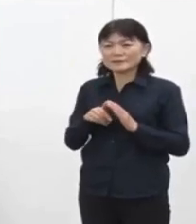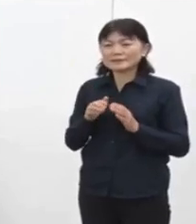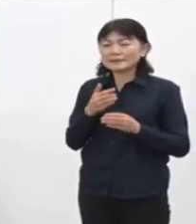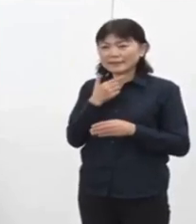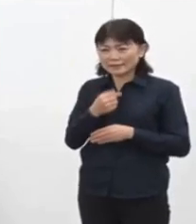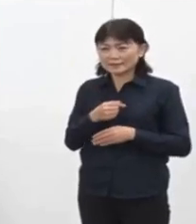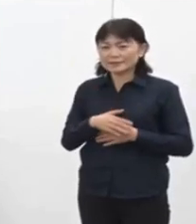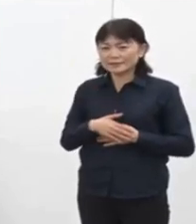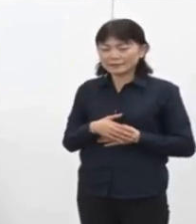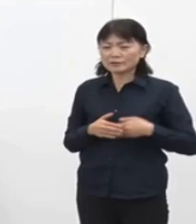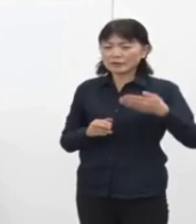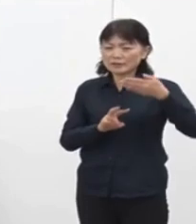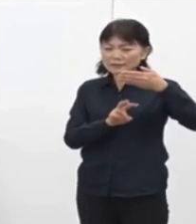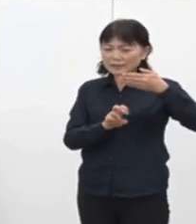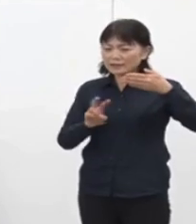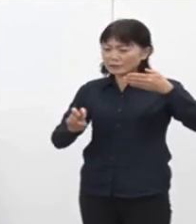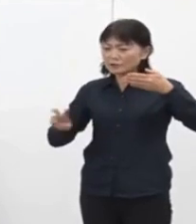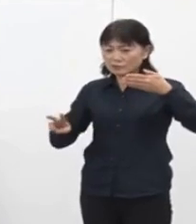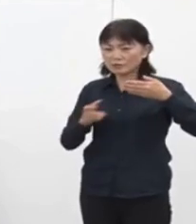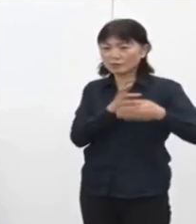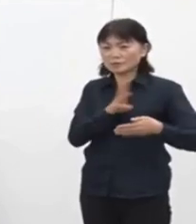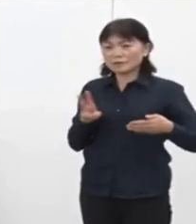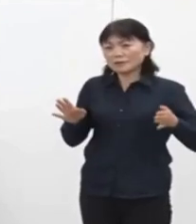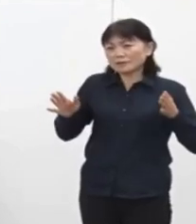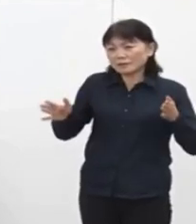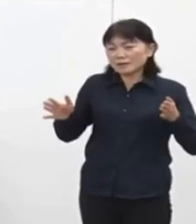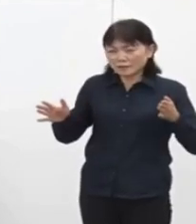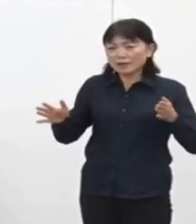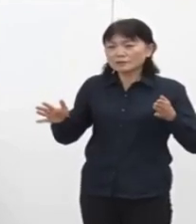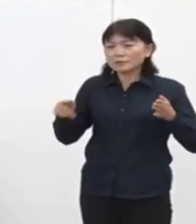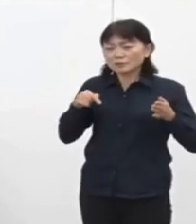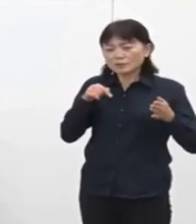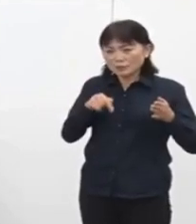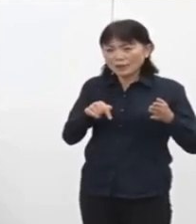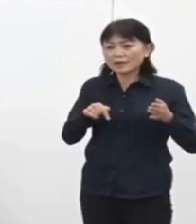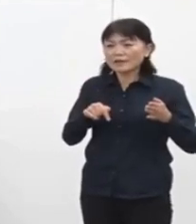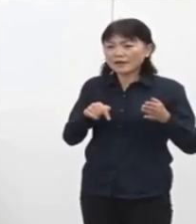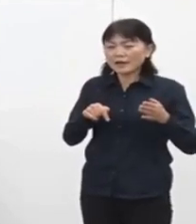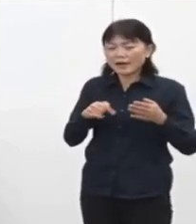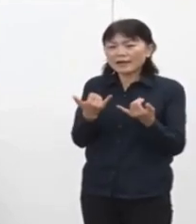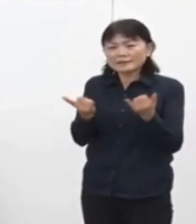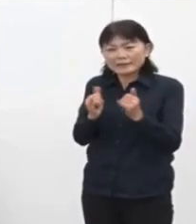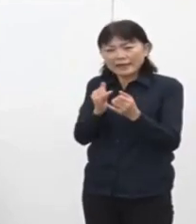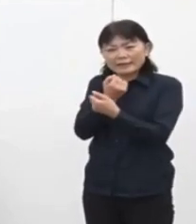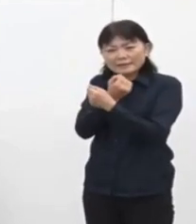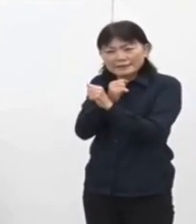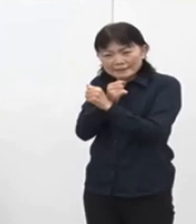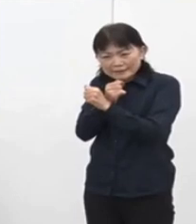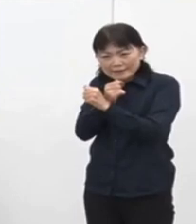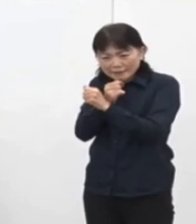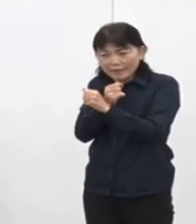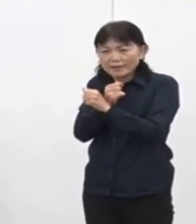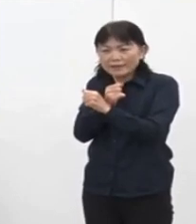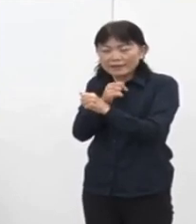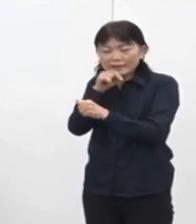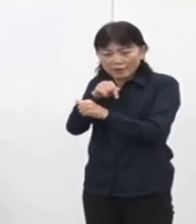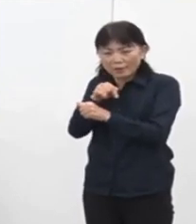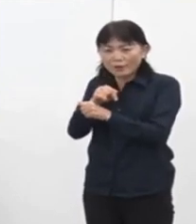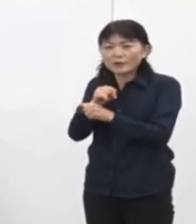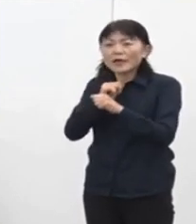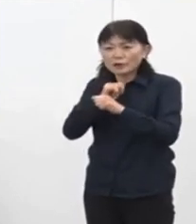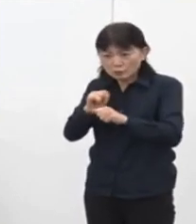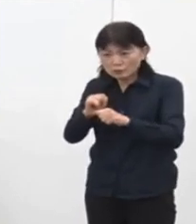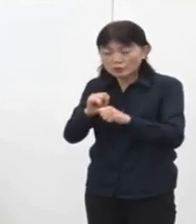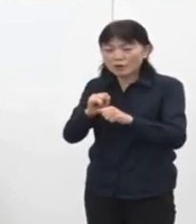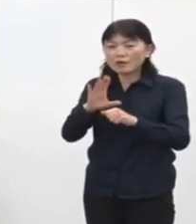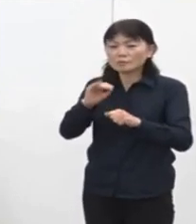9月20日から22日のサテライトプレ社会実験におきましては、その前段で社会実験として万博本番に向けました交通影